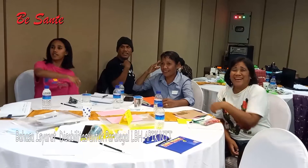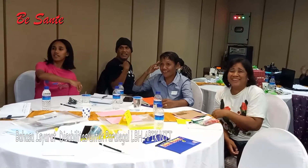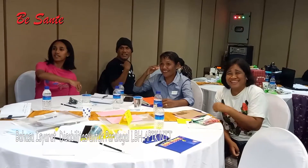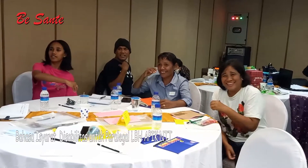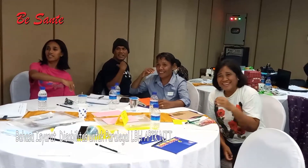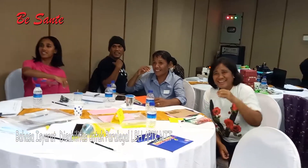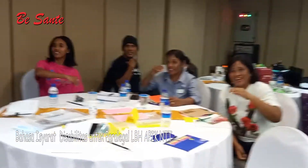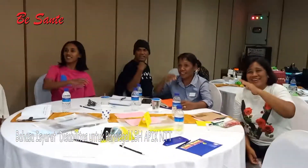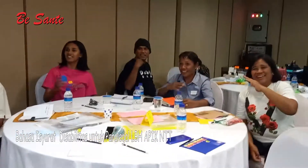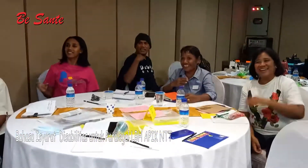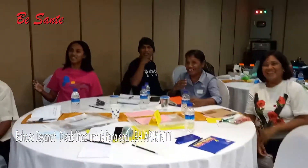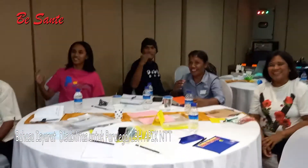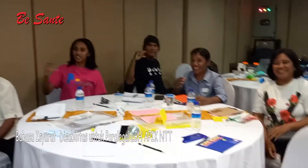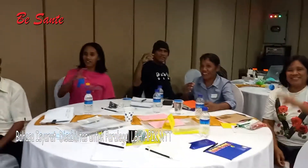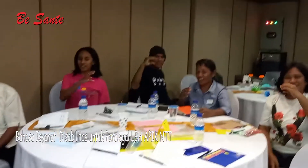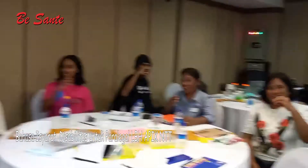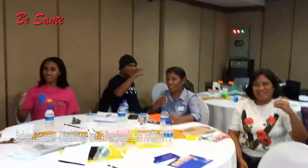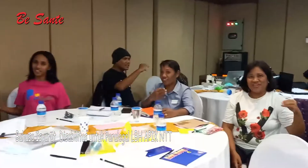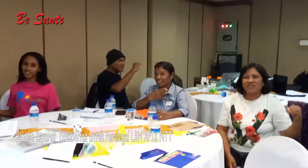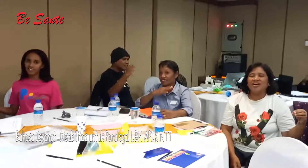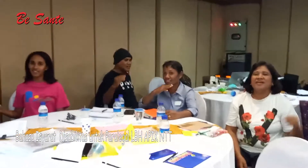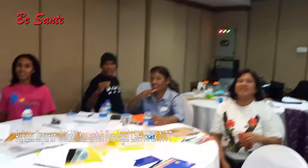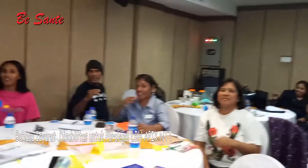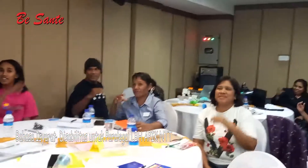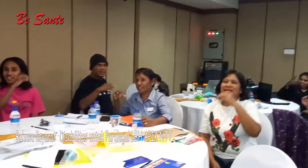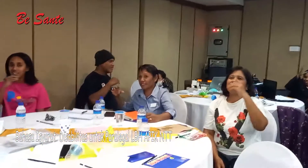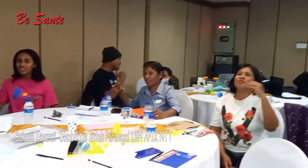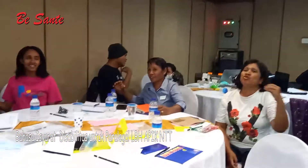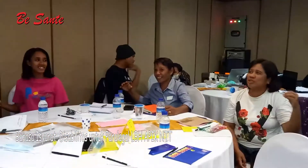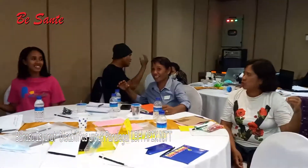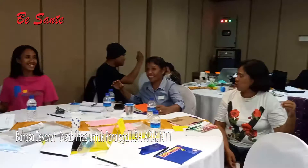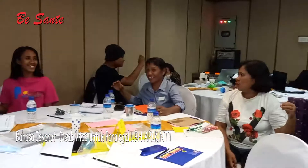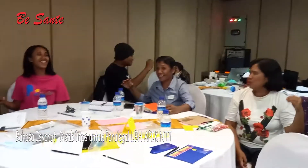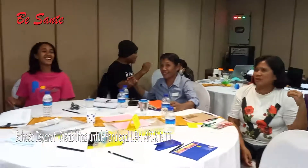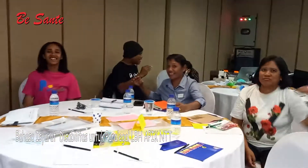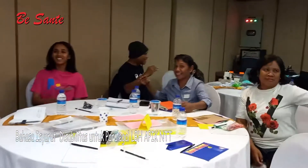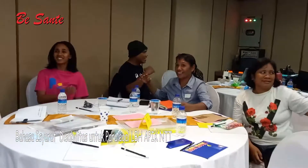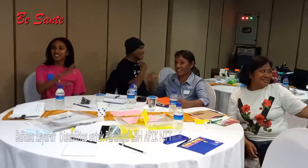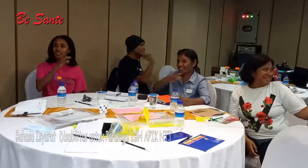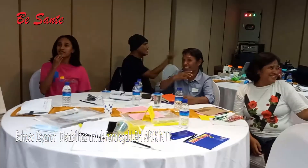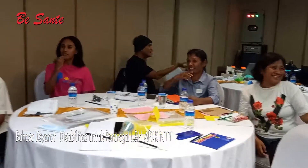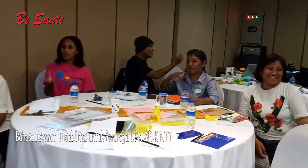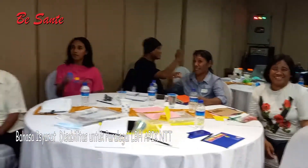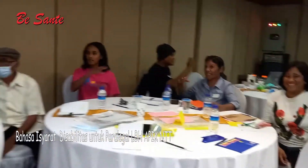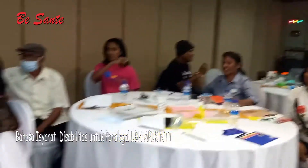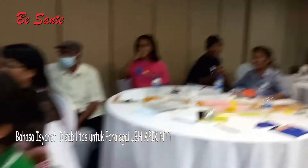Matahari bukan begini ya. Sore. Dia mau turun. Ah, dia mau turun. Selamat